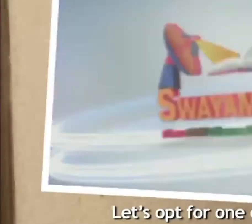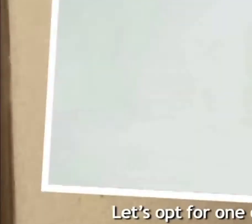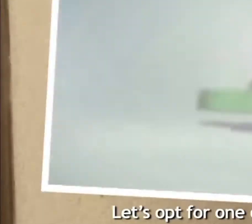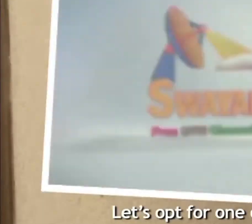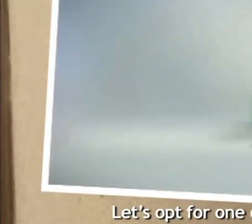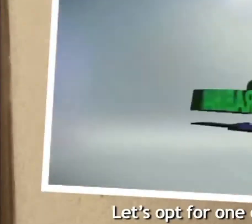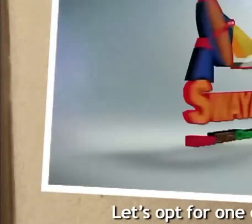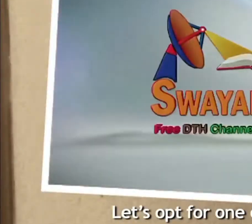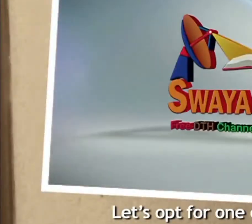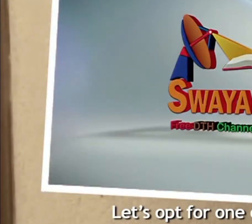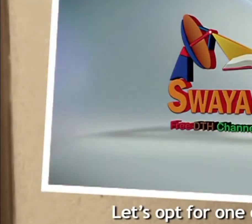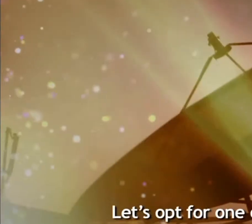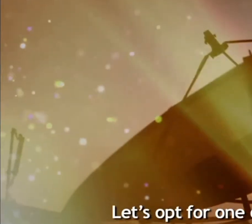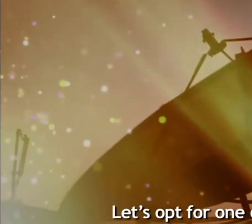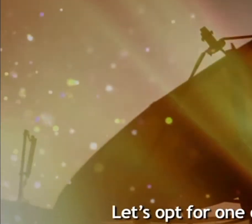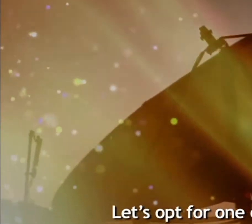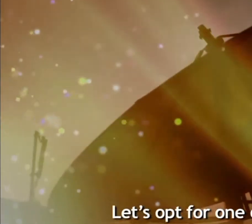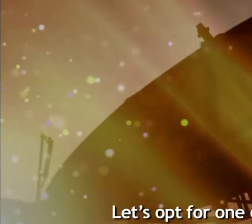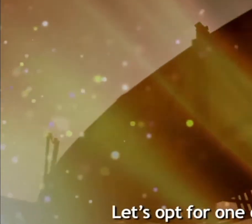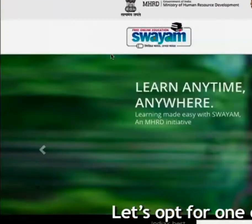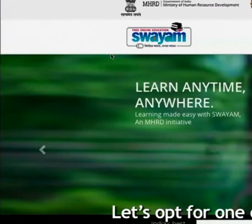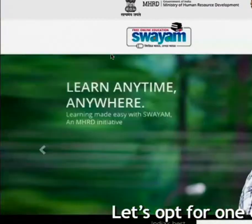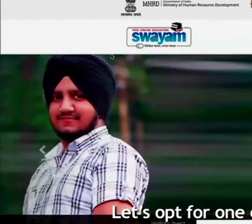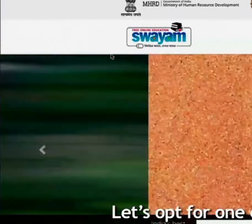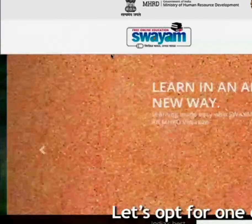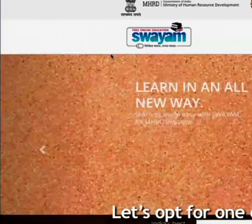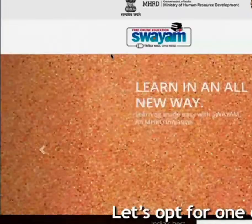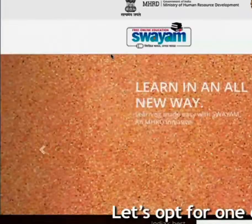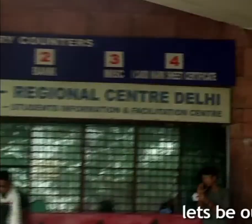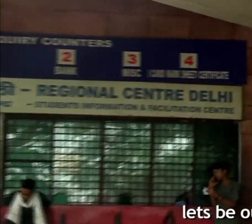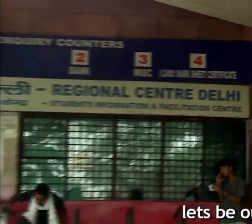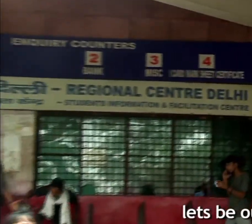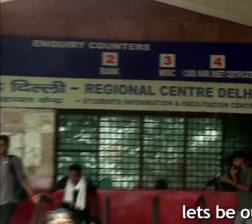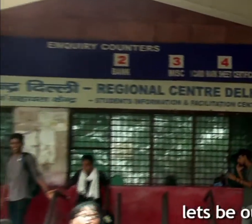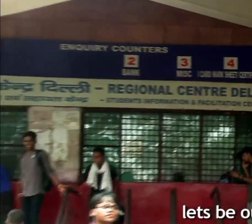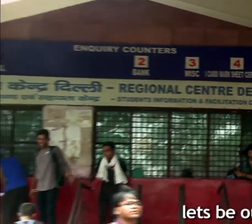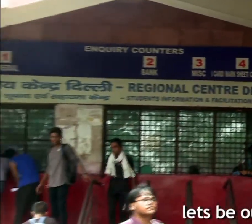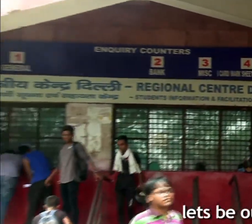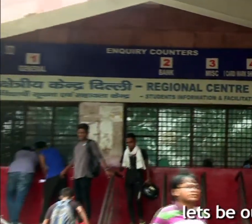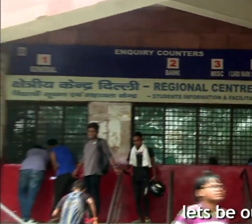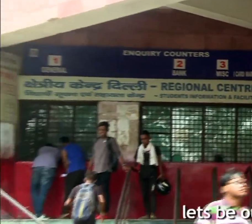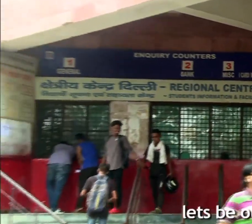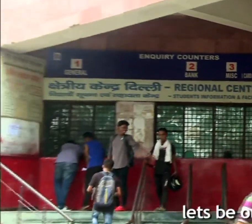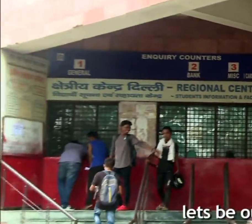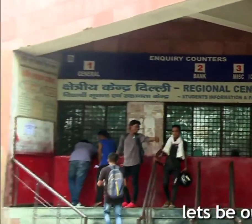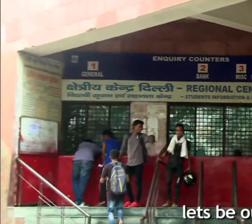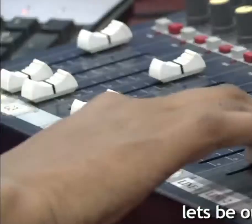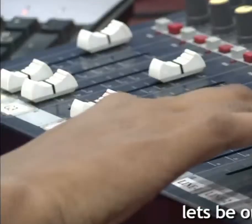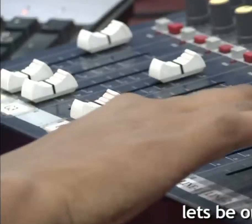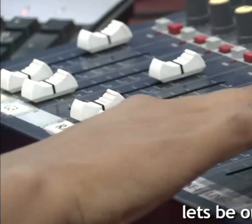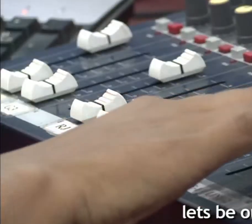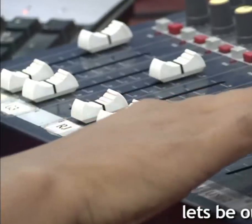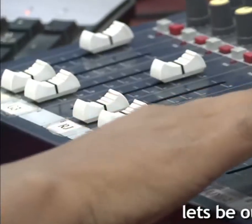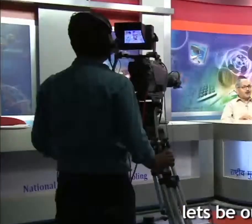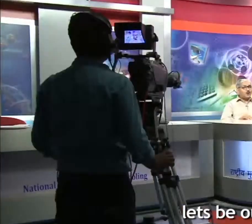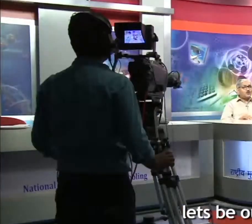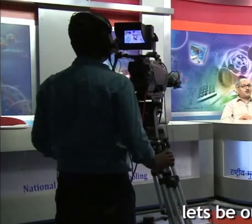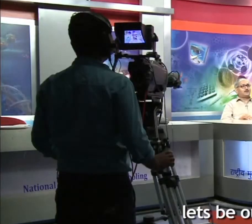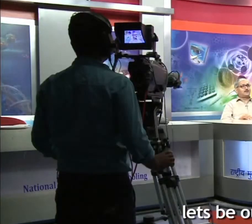मन चाहा केंद्र चुने, अपना जीवन स्वयं